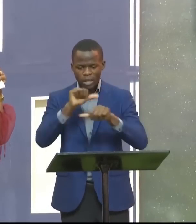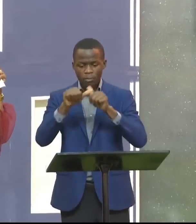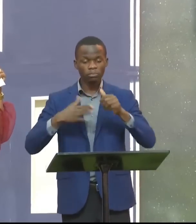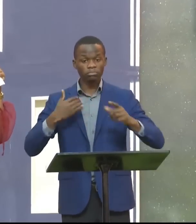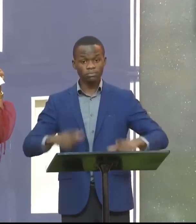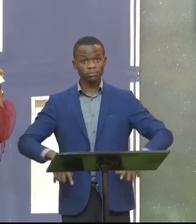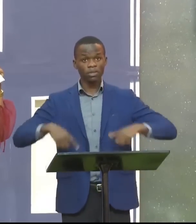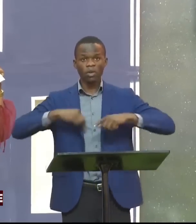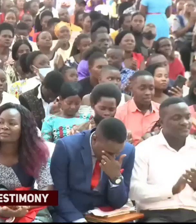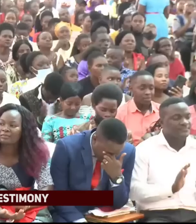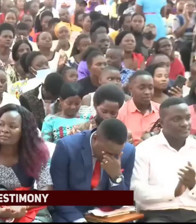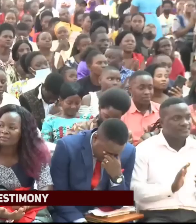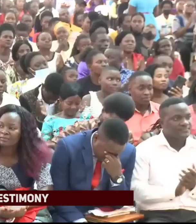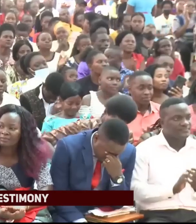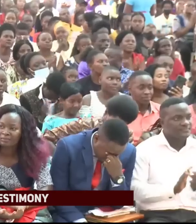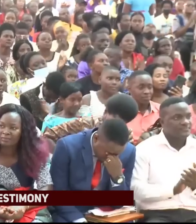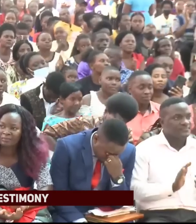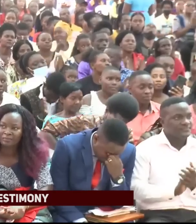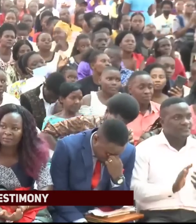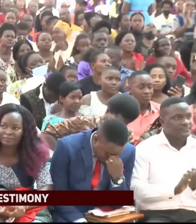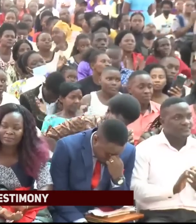emikono.